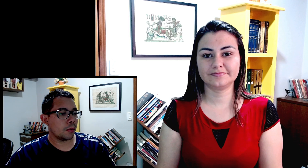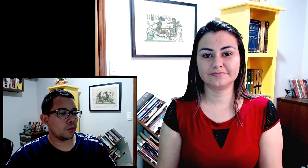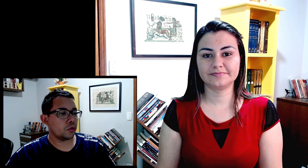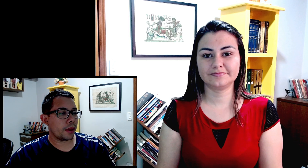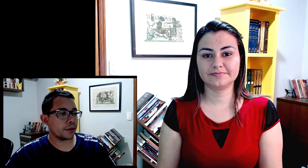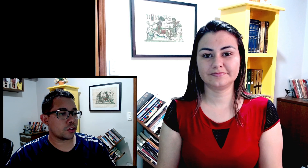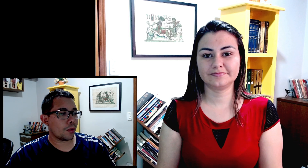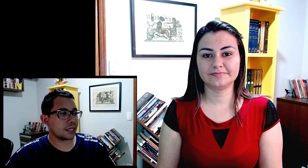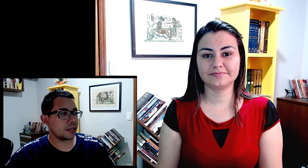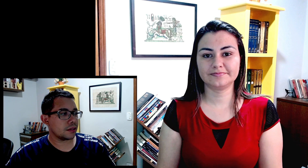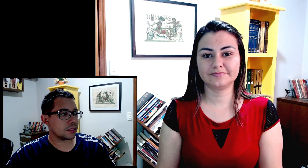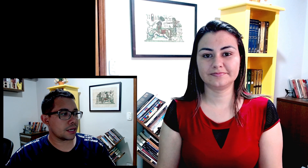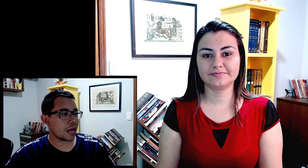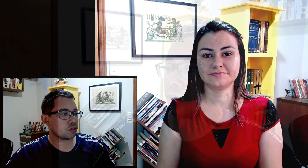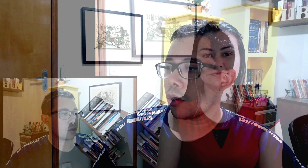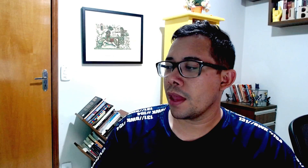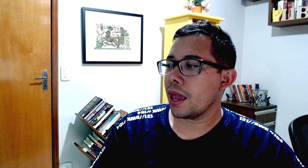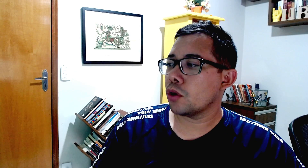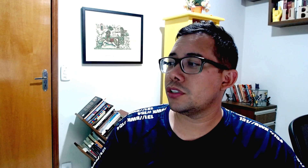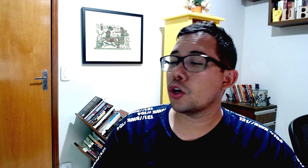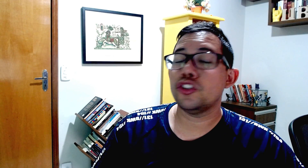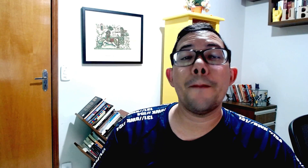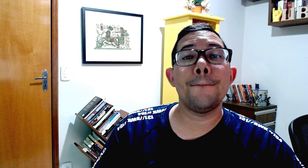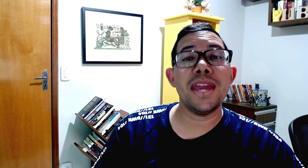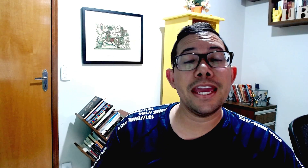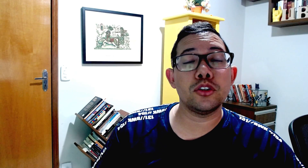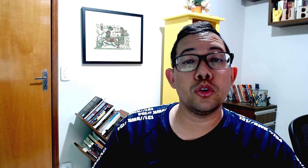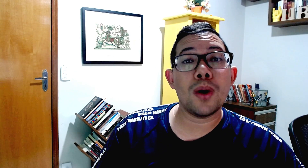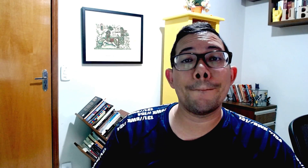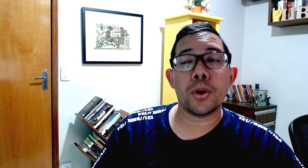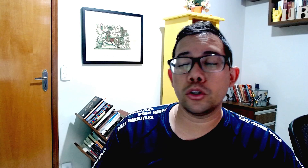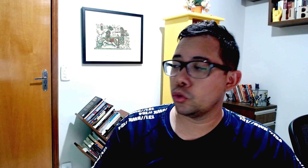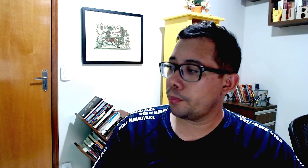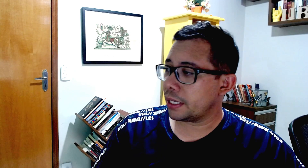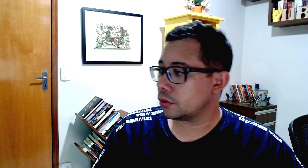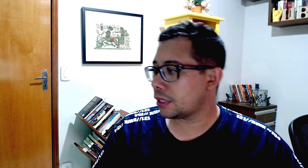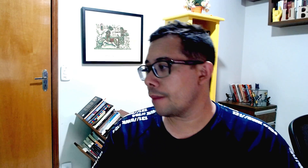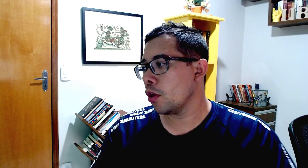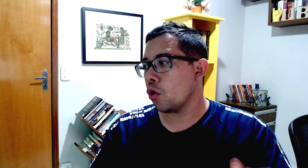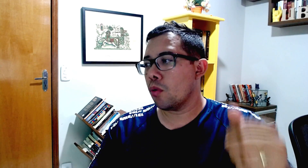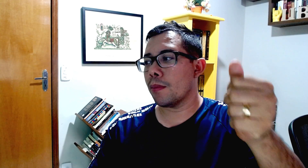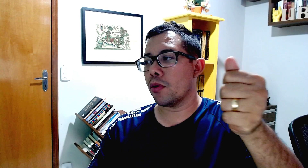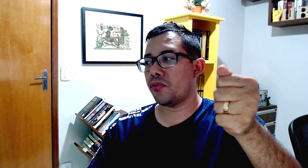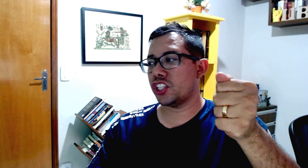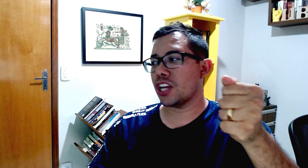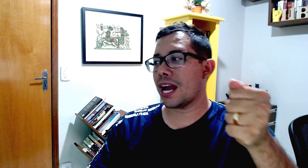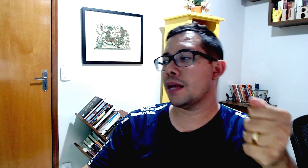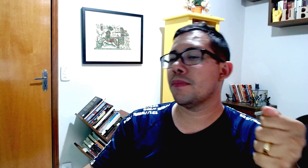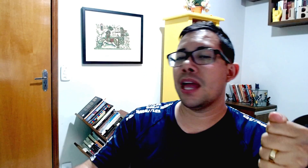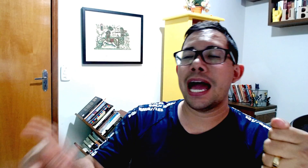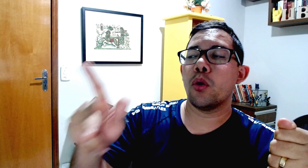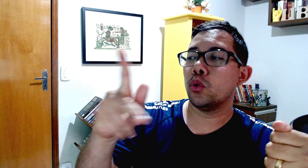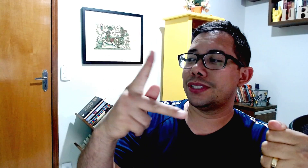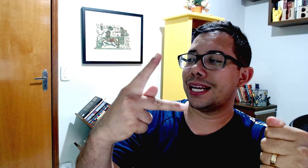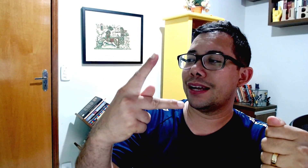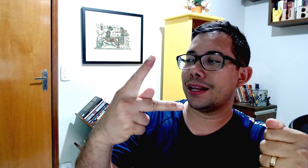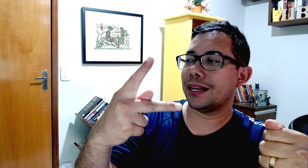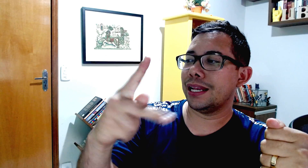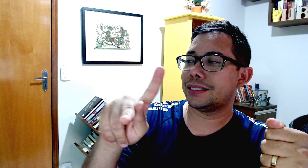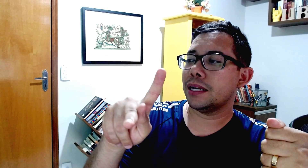Muito bem, pessoal. Aqui nesse caso, ó, é o sinal de Pedro, do apóstolo Pedro, tá? Uma mão fechada, a outra letra